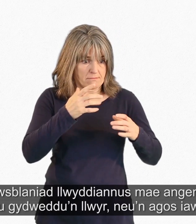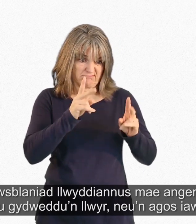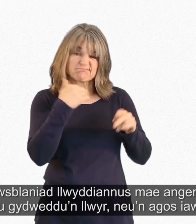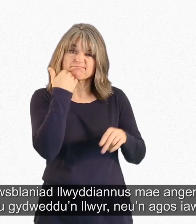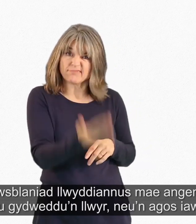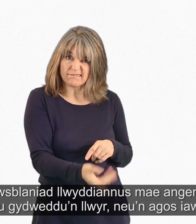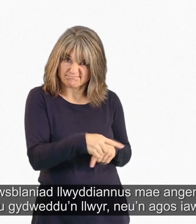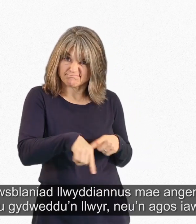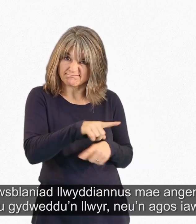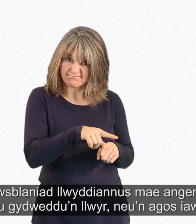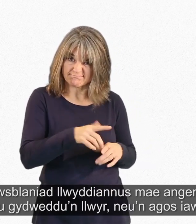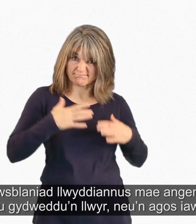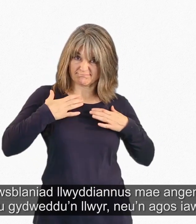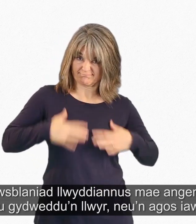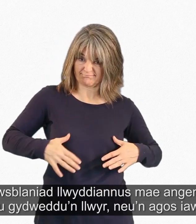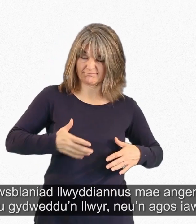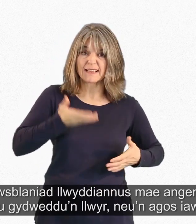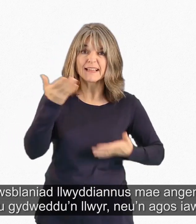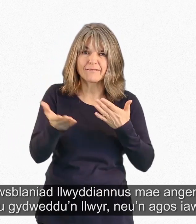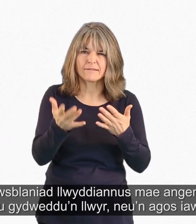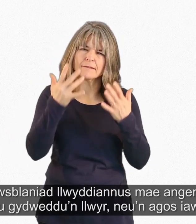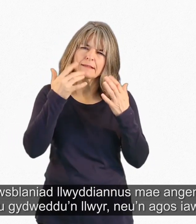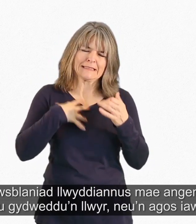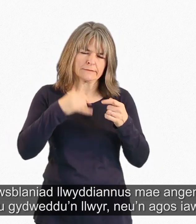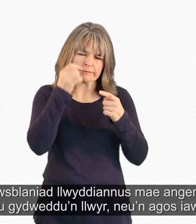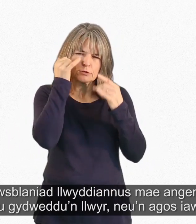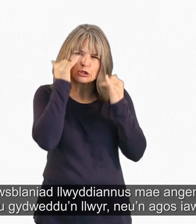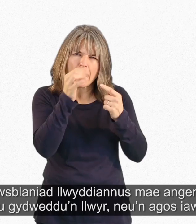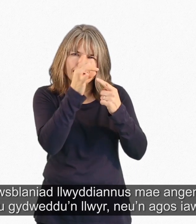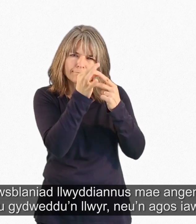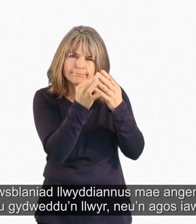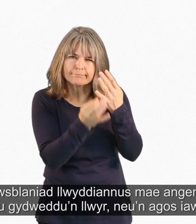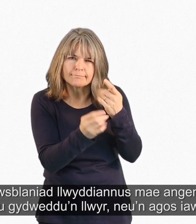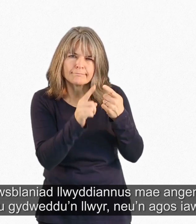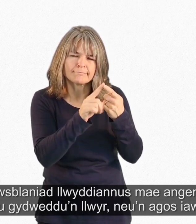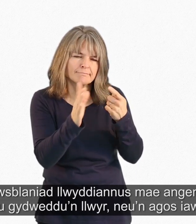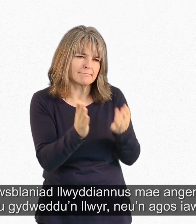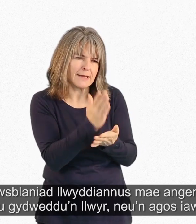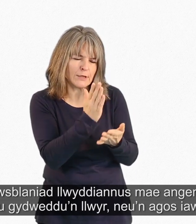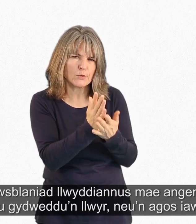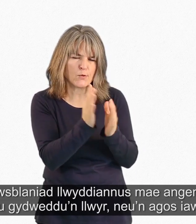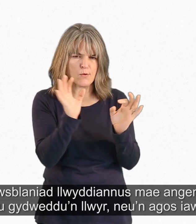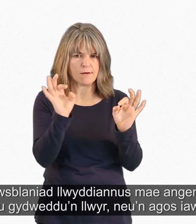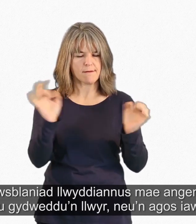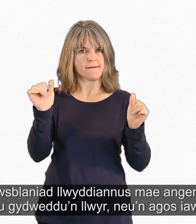I sicrhau draws blaniad llwyddiannus, mae angen i lawer o bethau gydweddyn llwyr neu'n agos iawn.